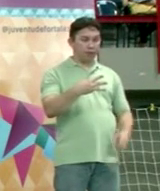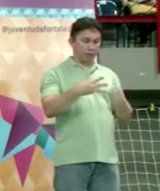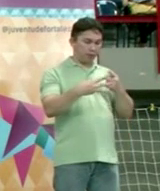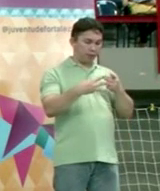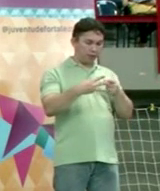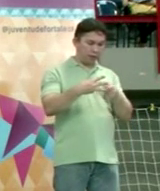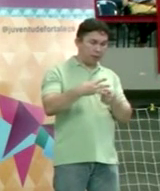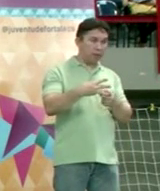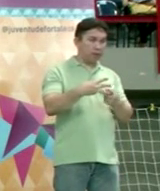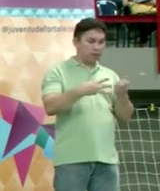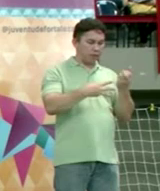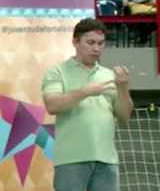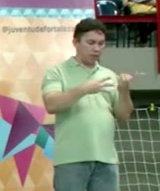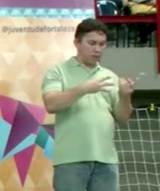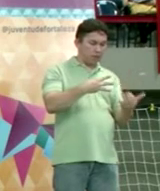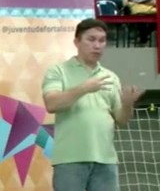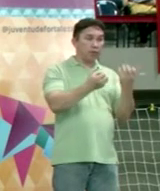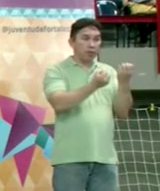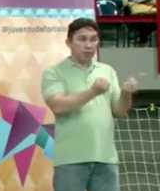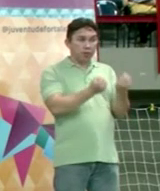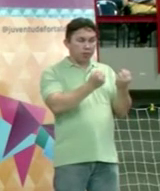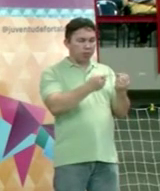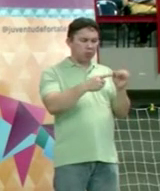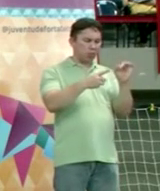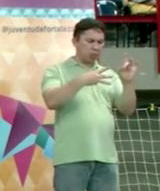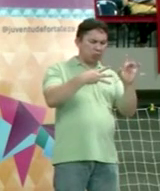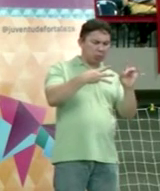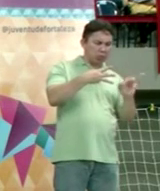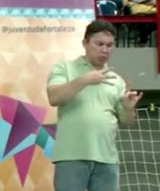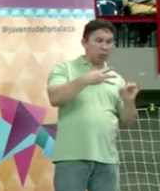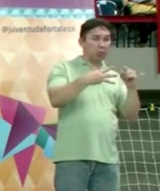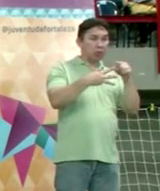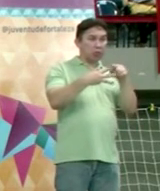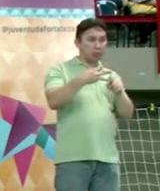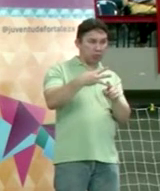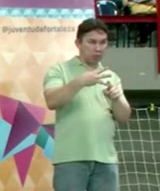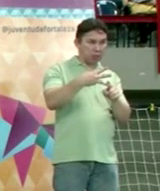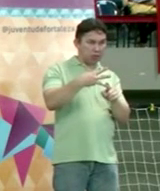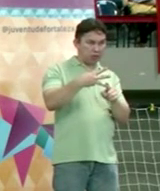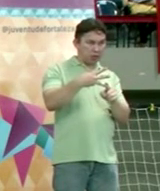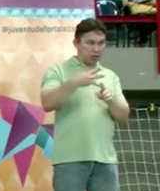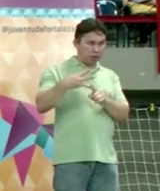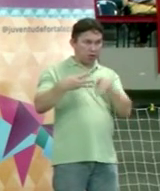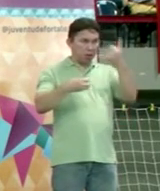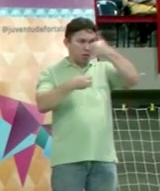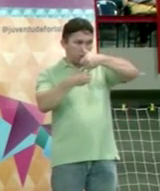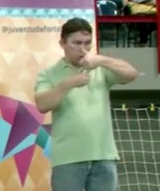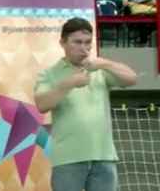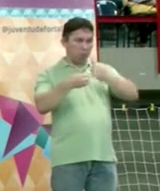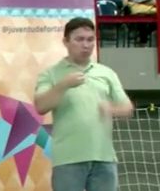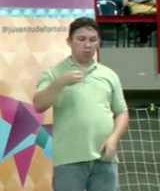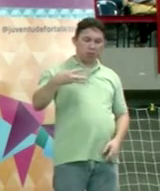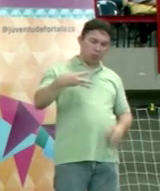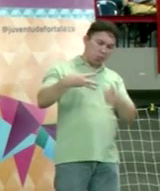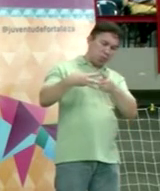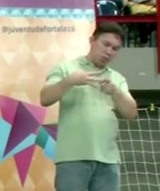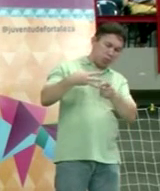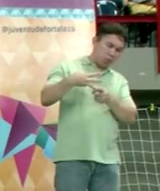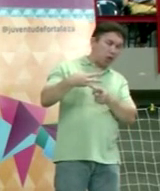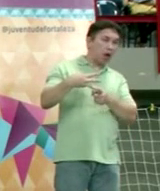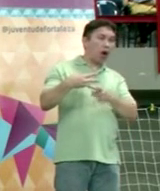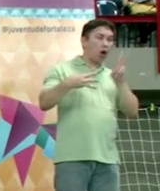Considere que foram queimadas massas independentemente desses 3 combustíveis, de forma